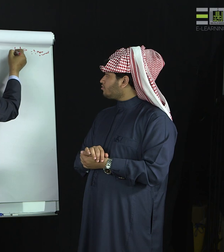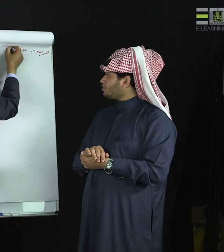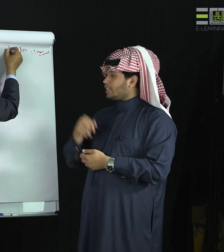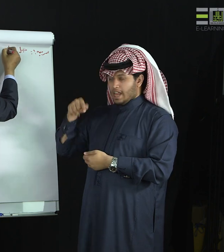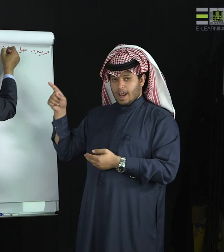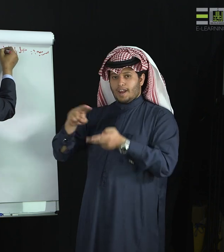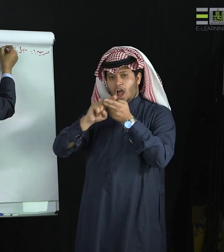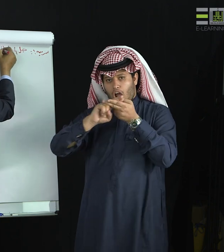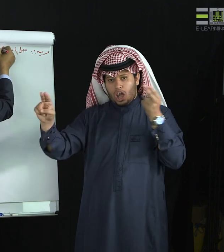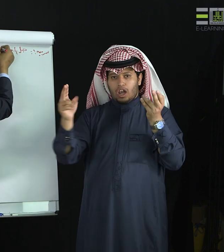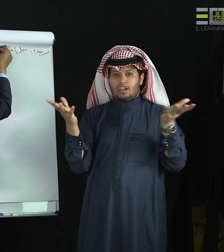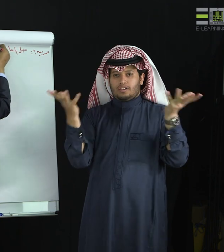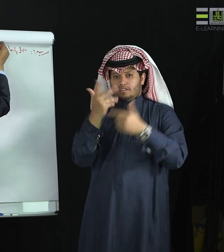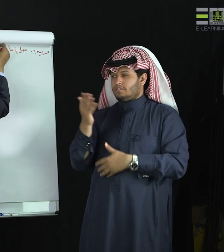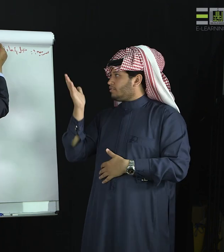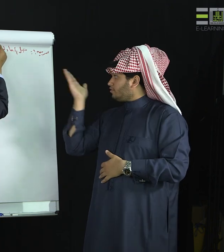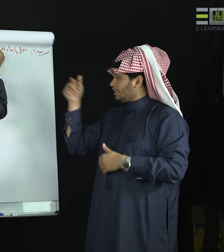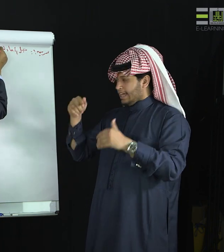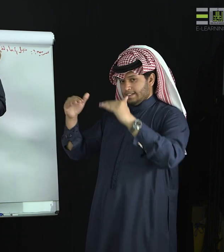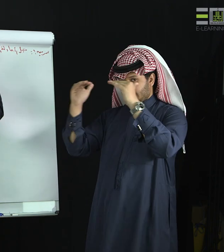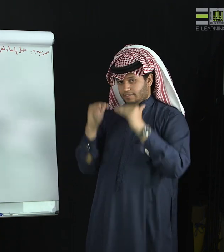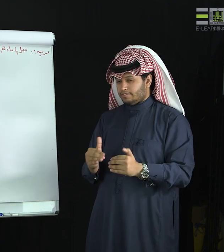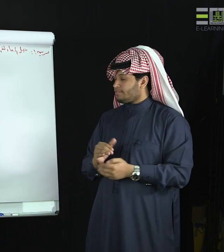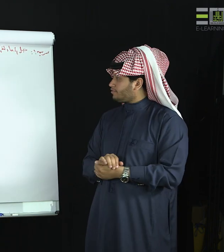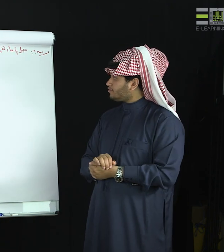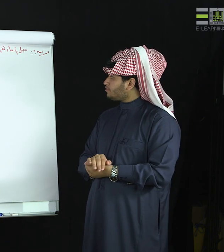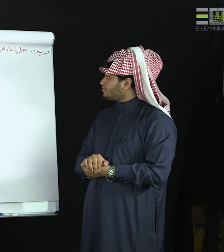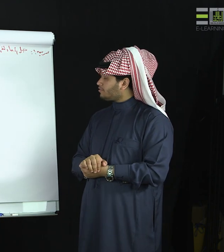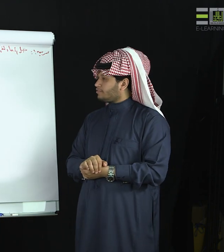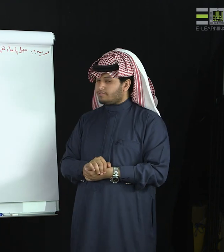حل المعادلة التالية